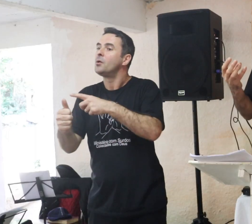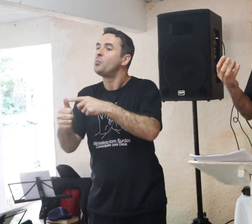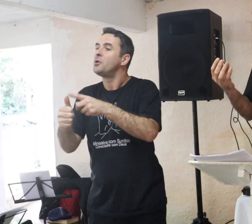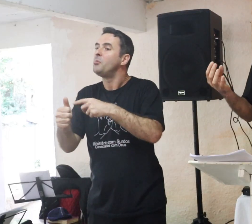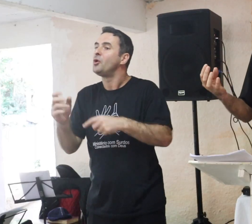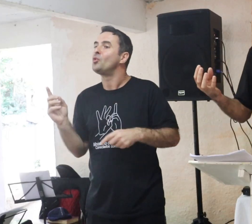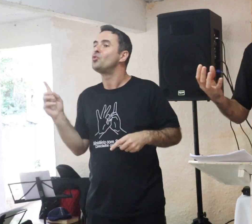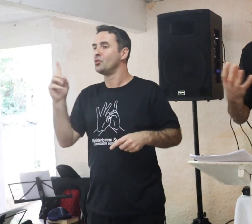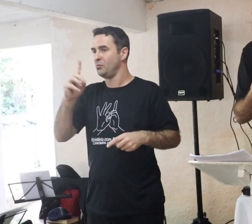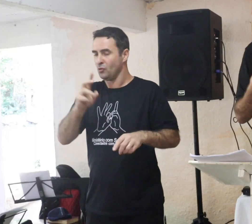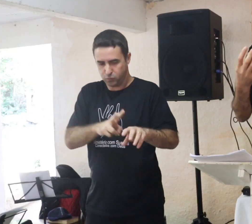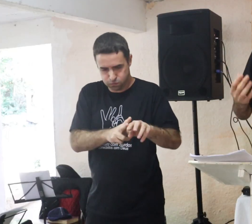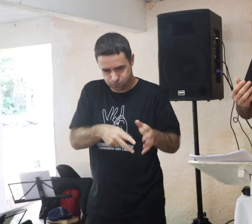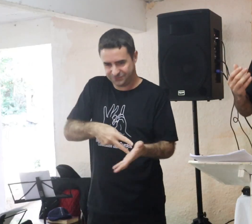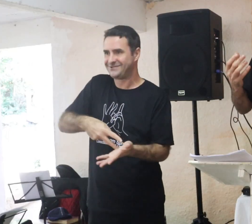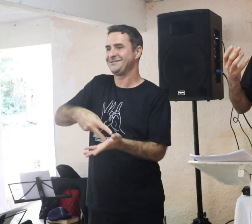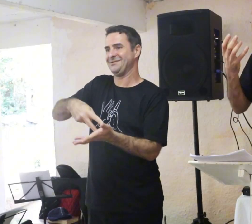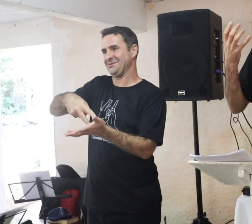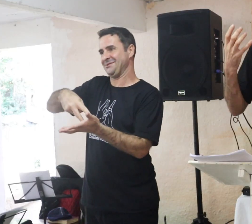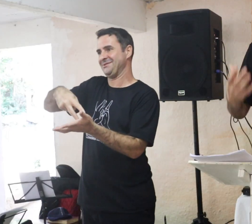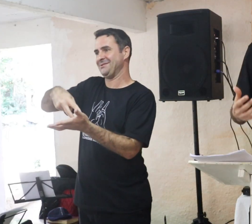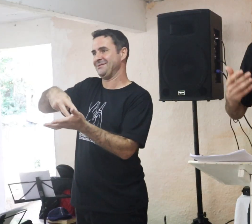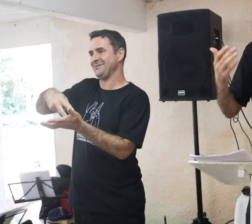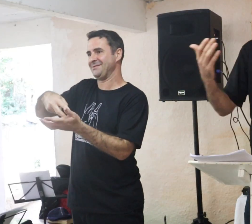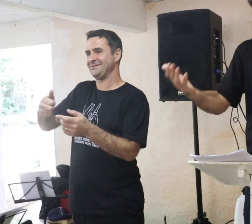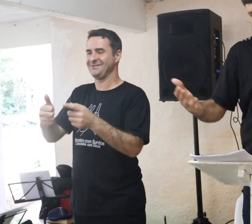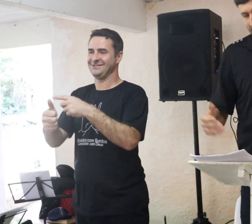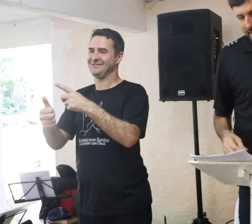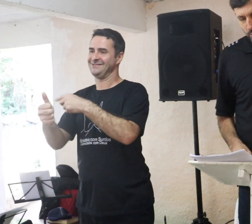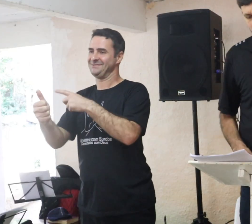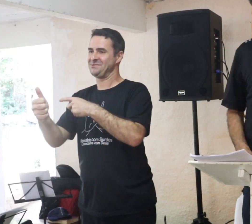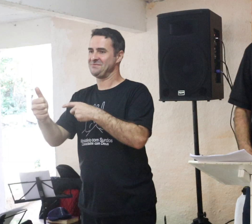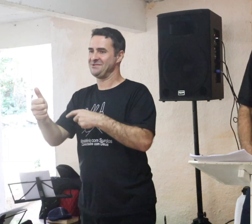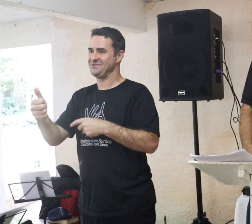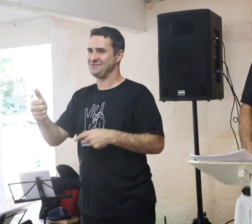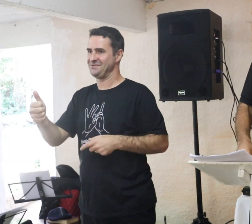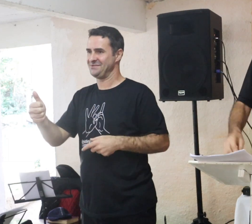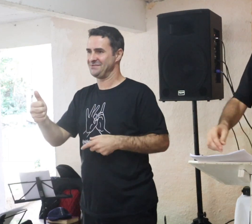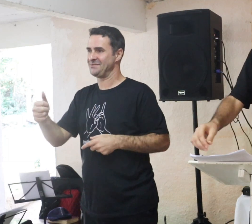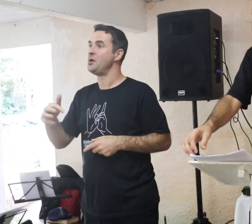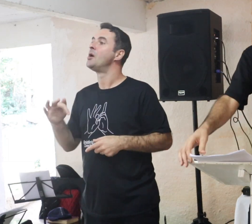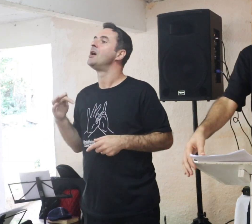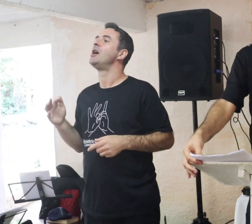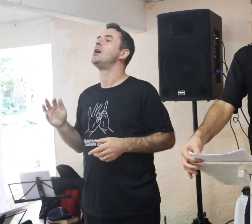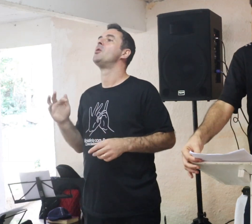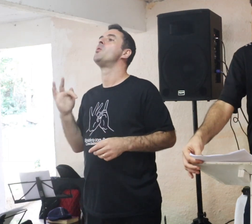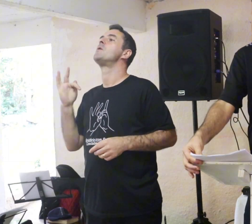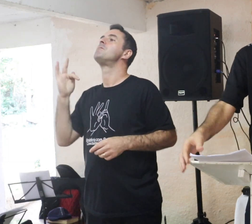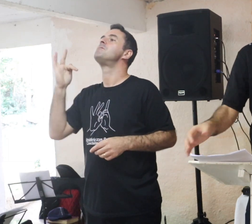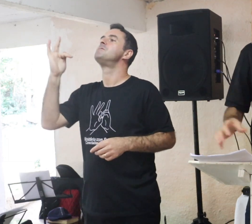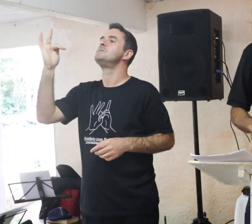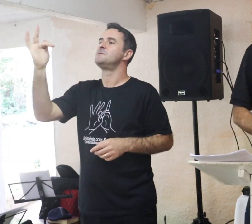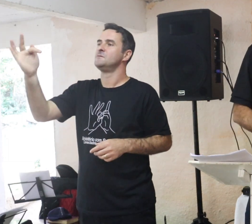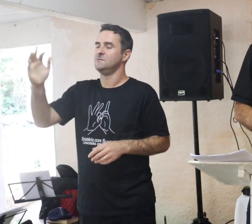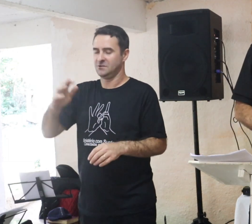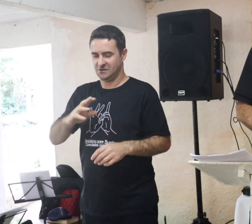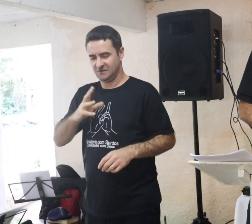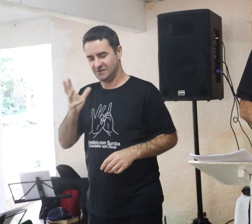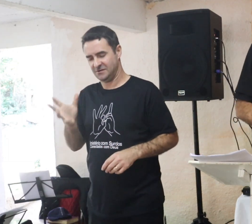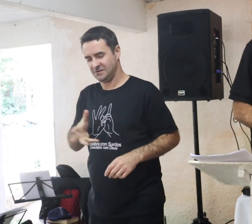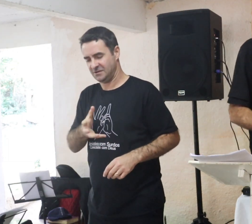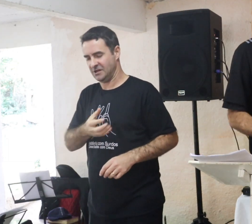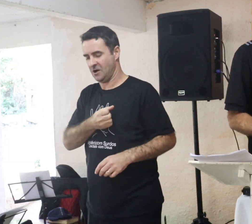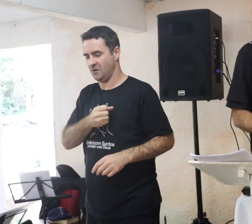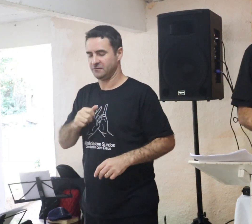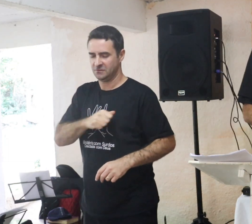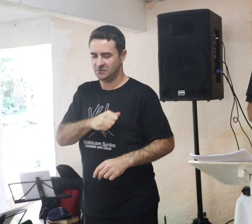são os primeiros frutos e a garantia da ressurreição futura dos salvos. Por isso, o apóstolo